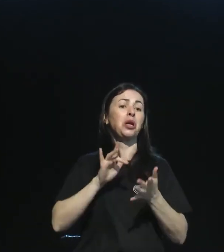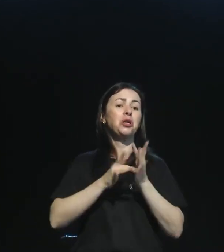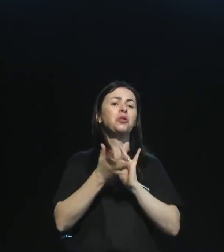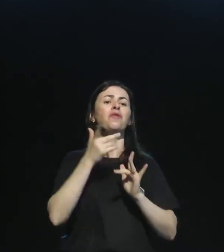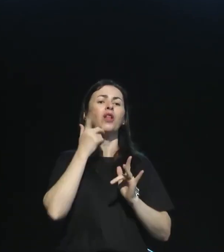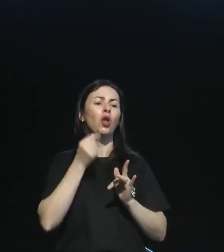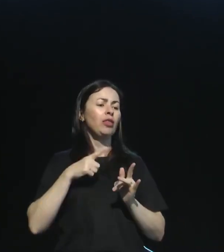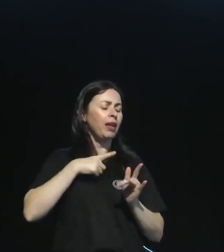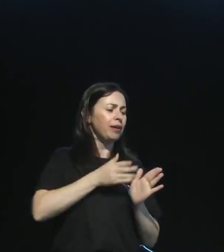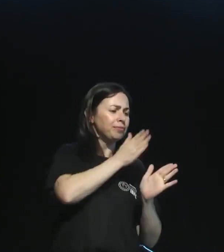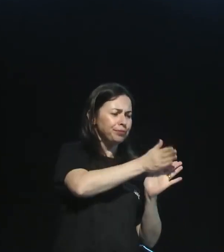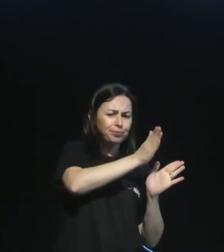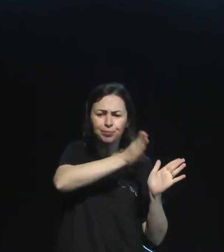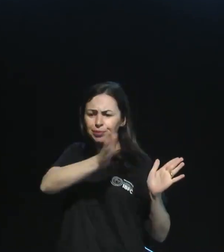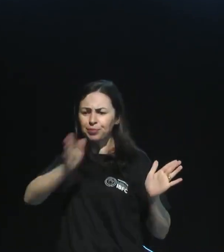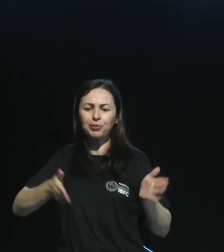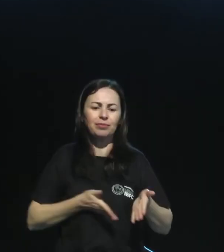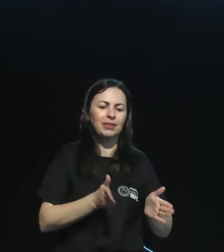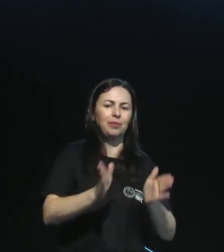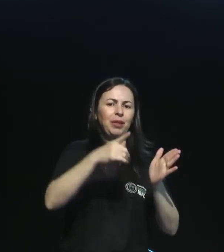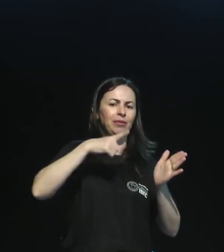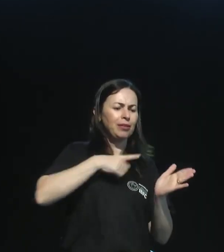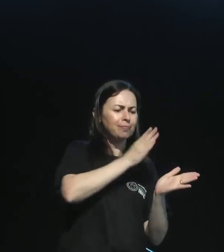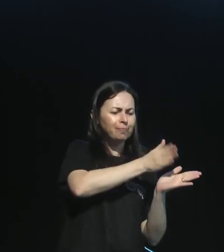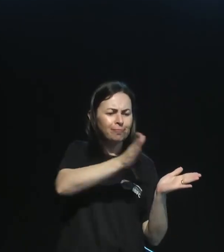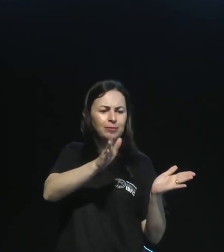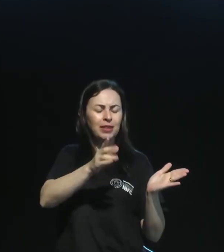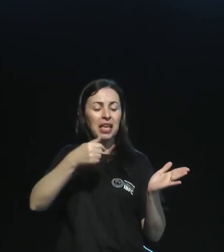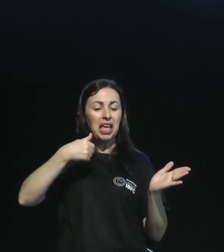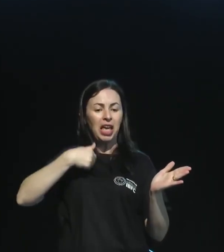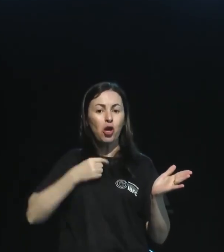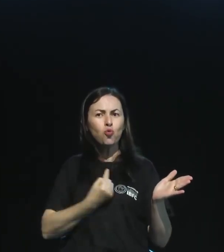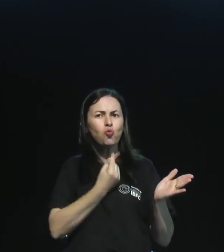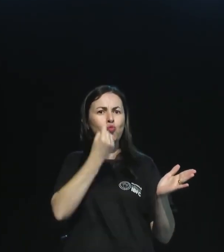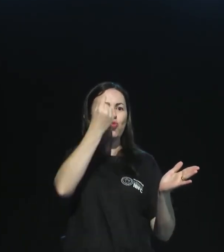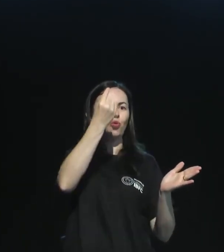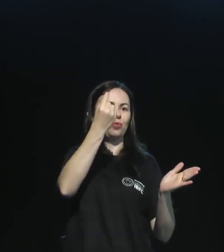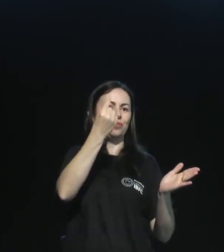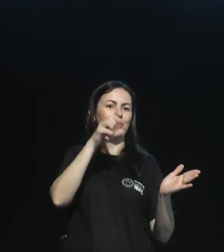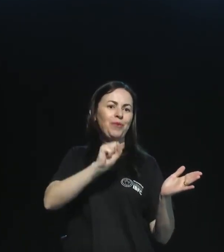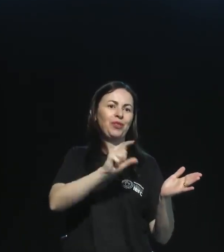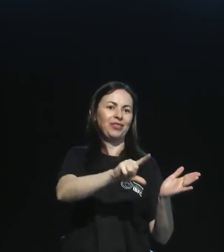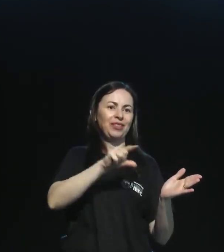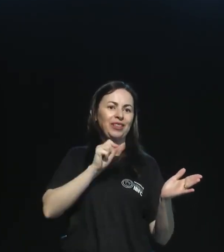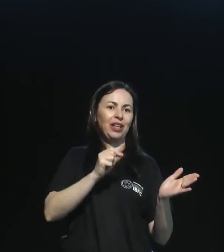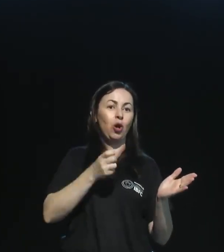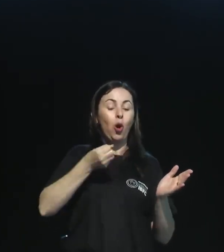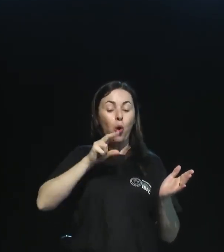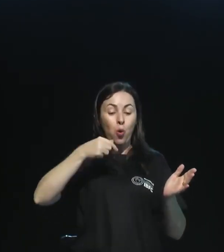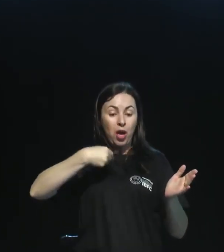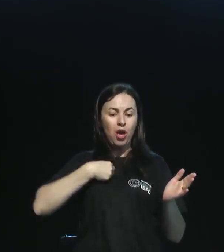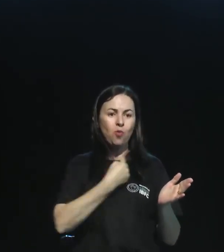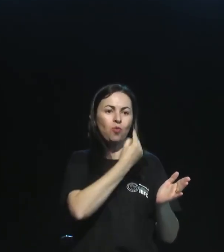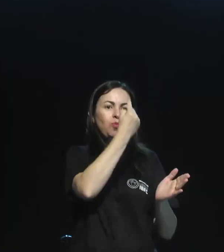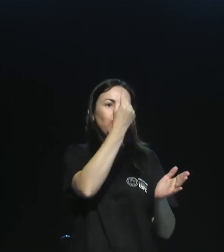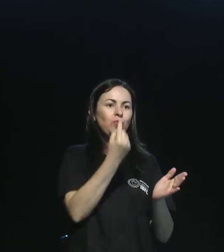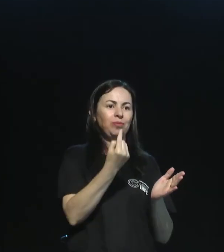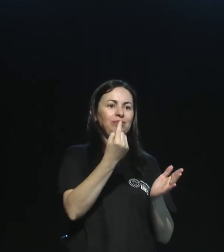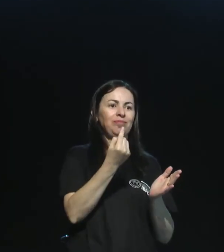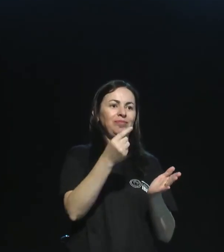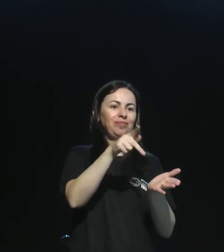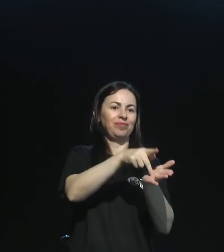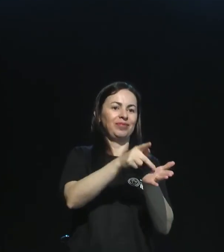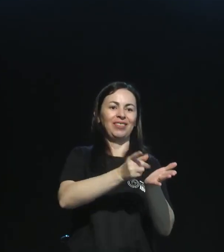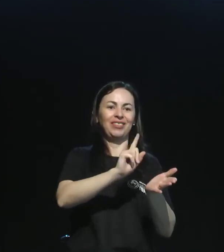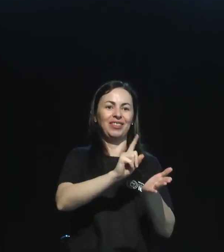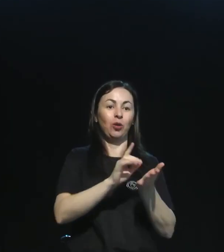caminhos. Eu sou um caminho. Ele não disse: eu sou uma verdade. Não. Ele